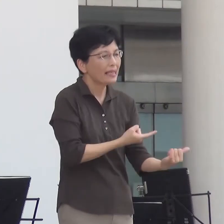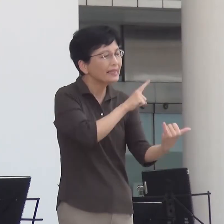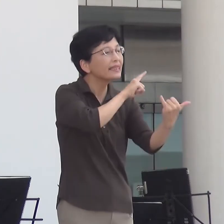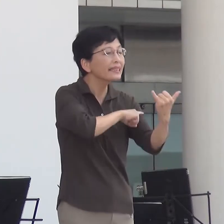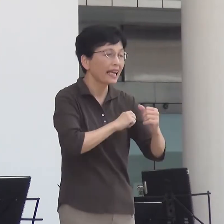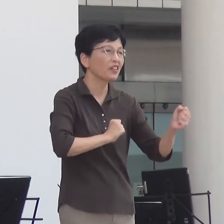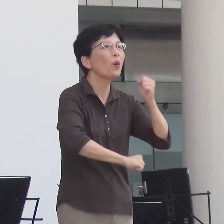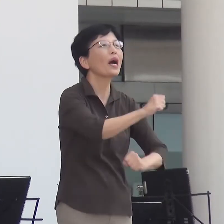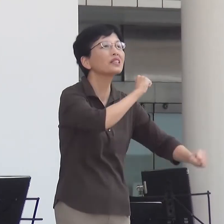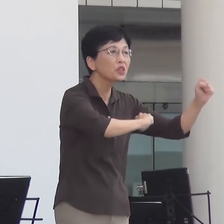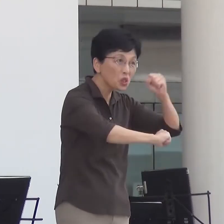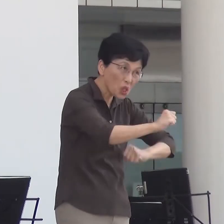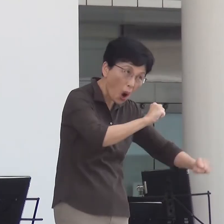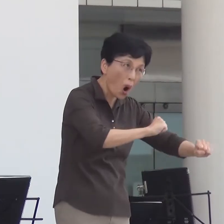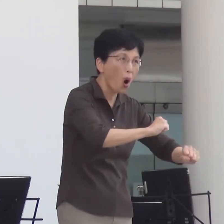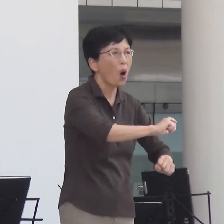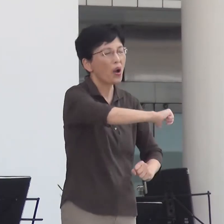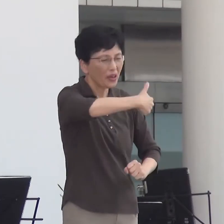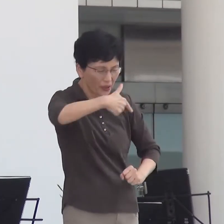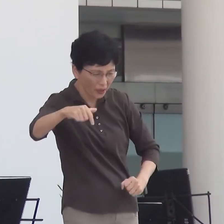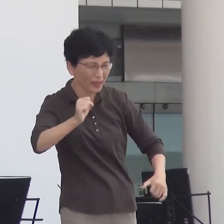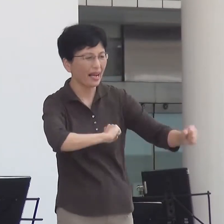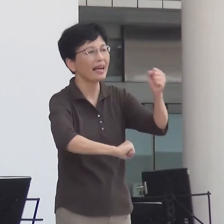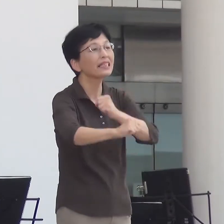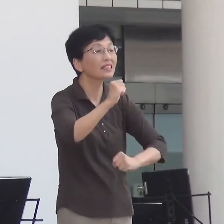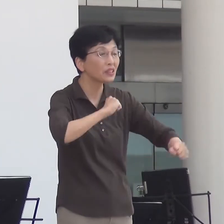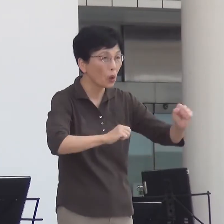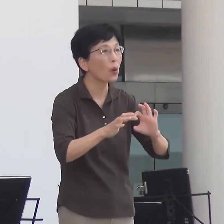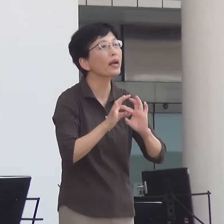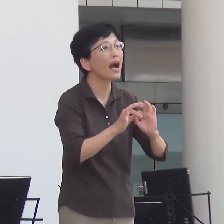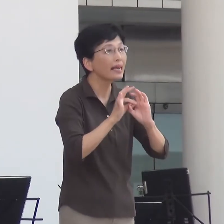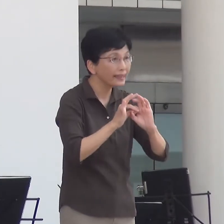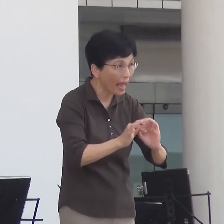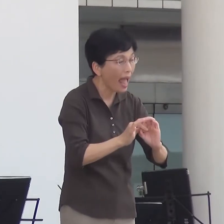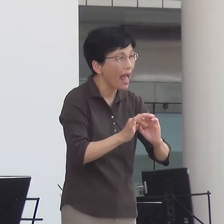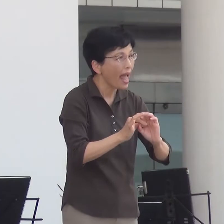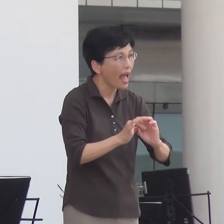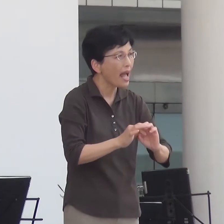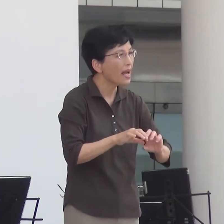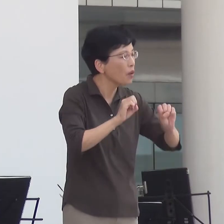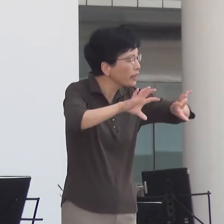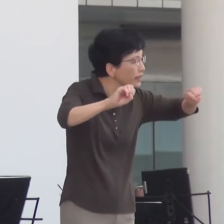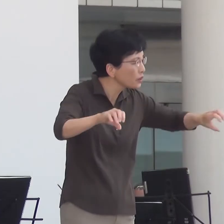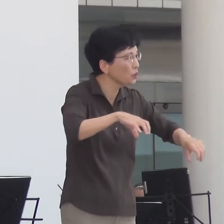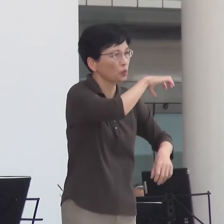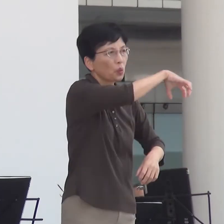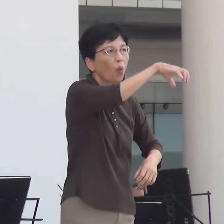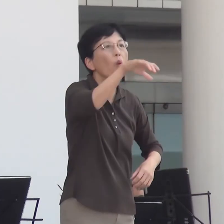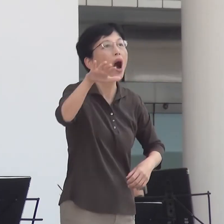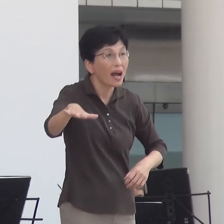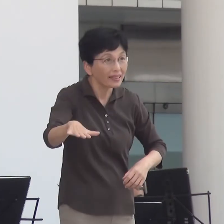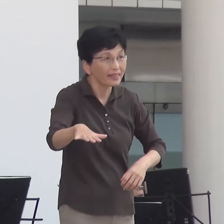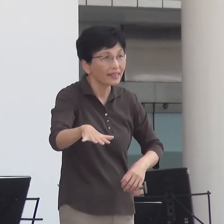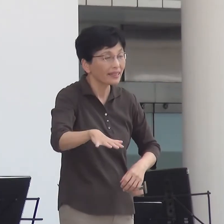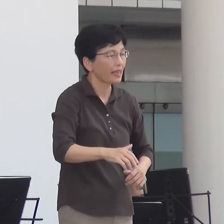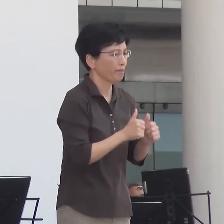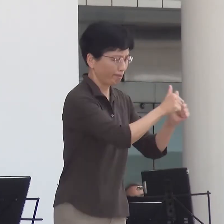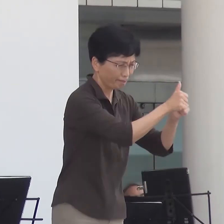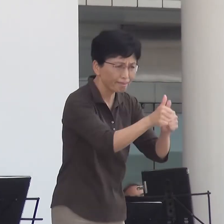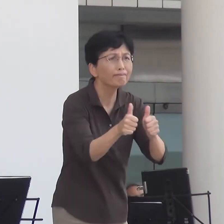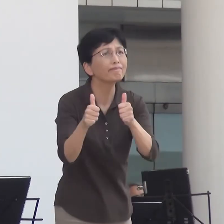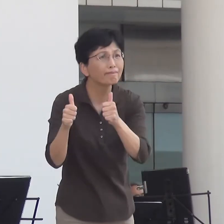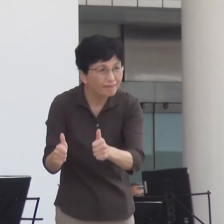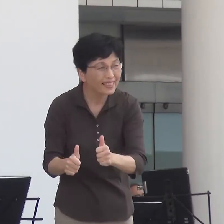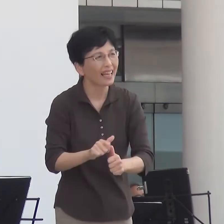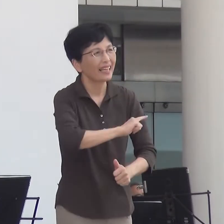動とかさまざまな活動に関して、発信するブースが設けられていますので、ぜひいろんなブースを回って、